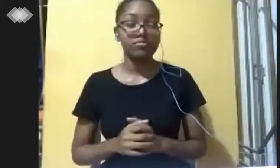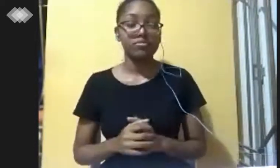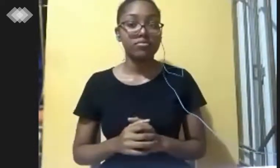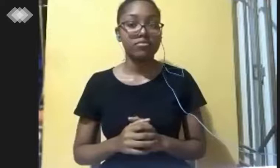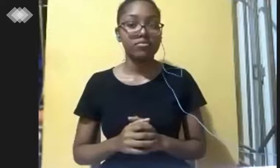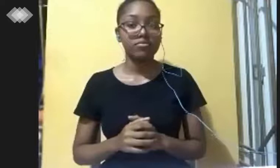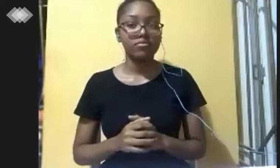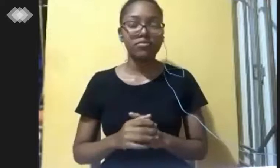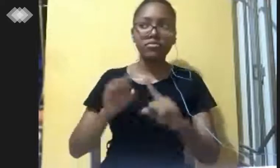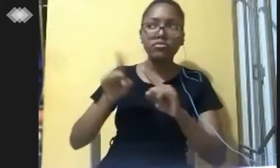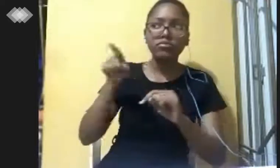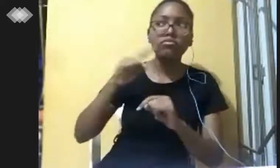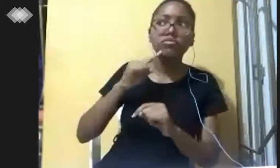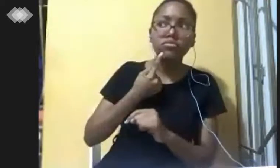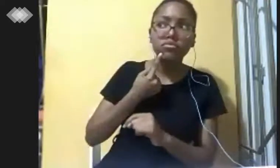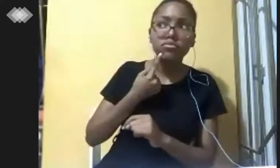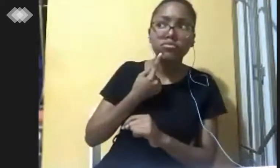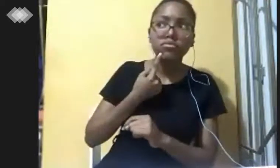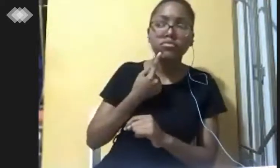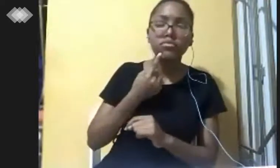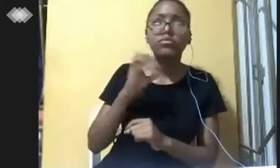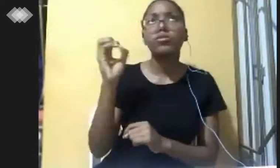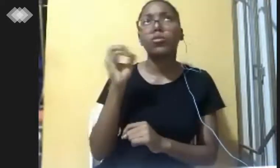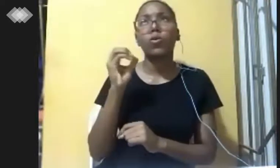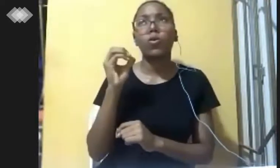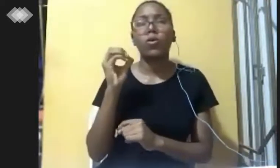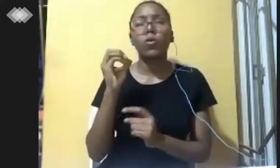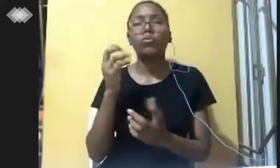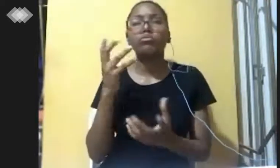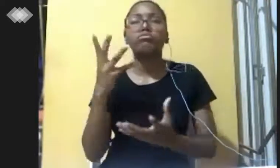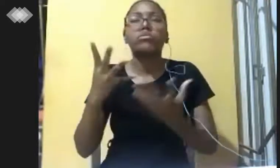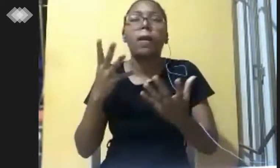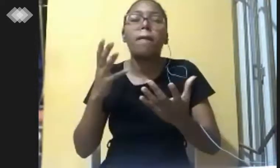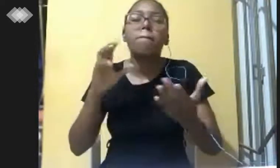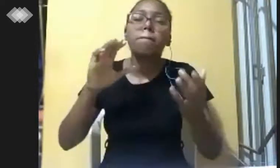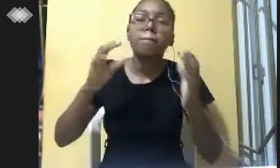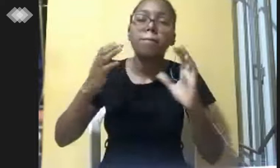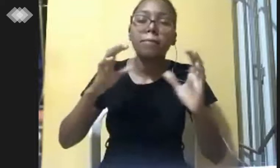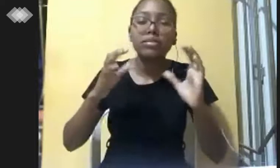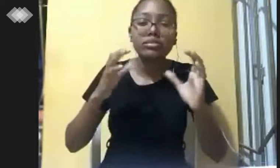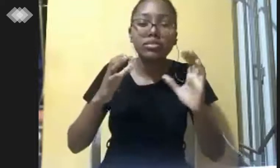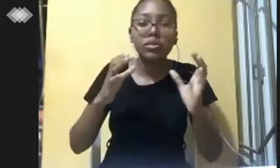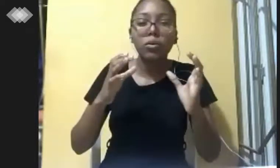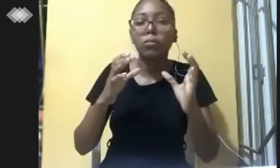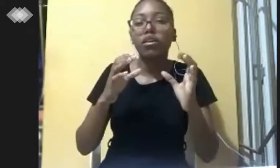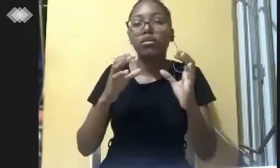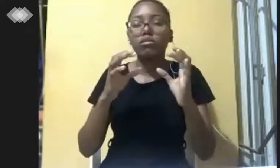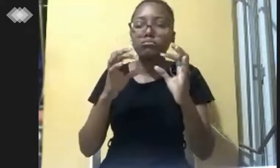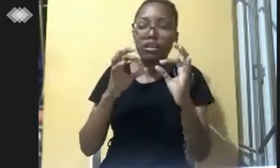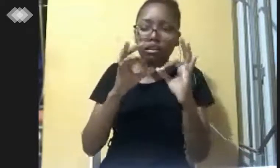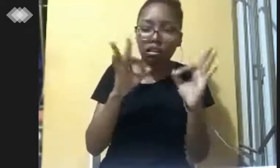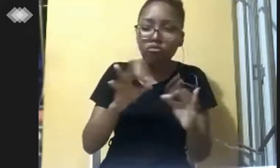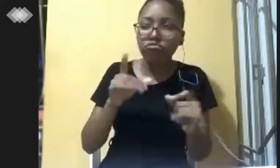¿Pero tú estás seguro o estás más o menos dependiendo de como la seña, ¿verdad? Es